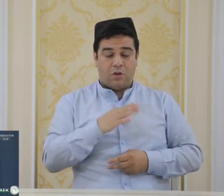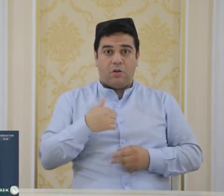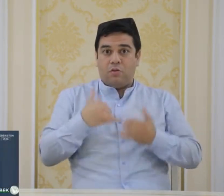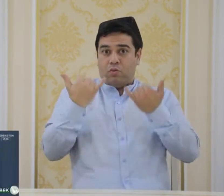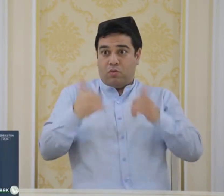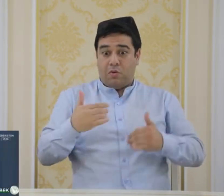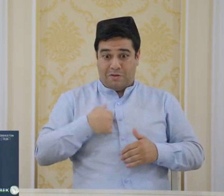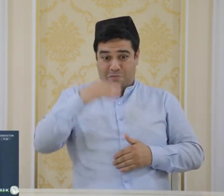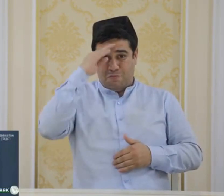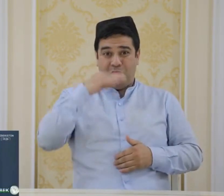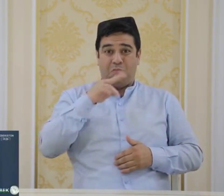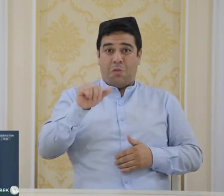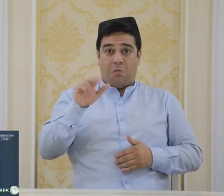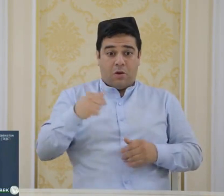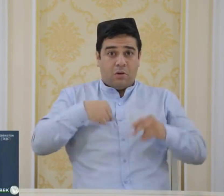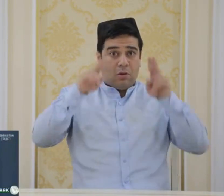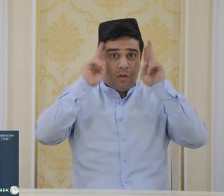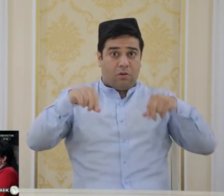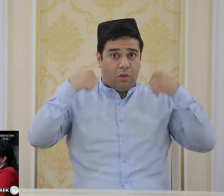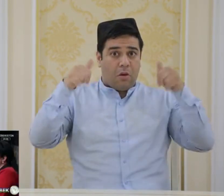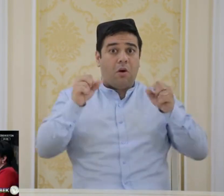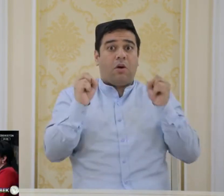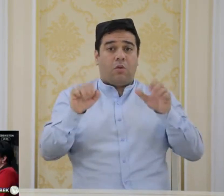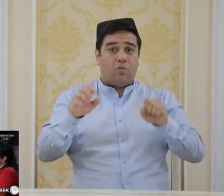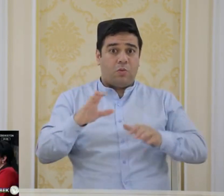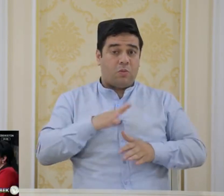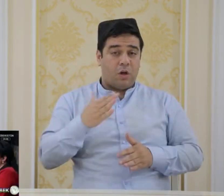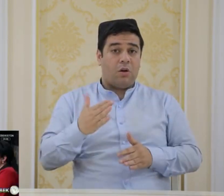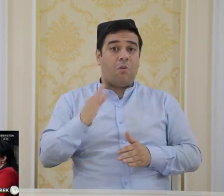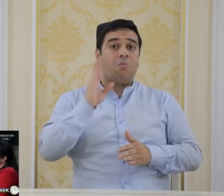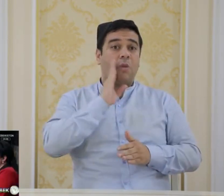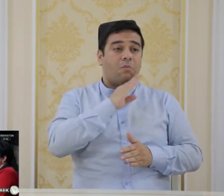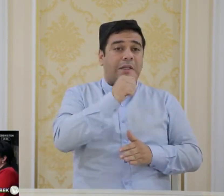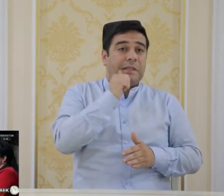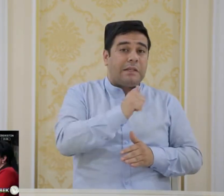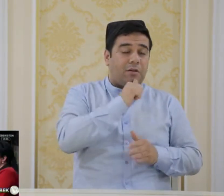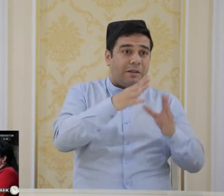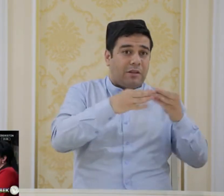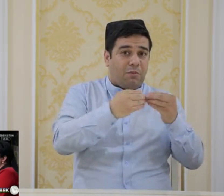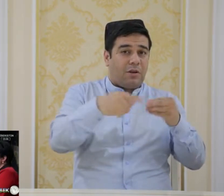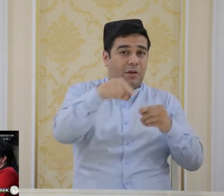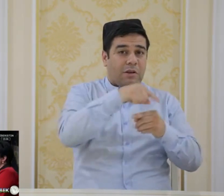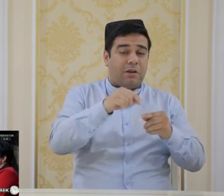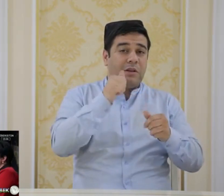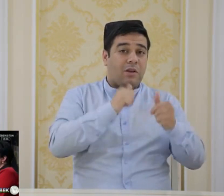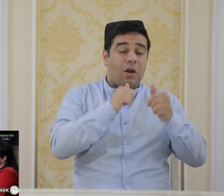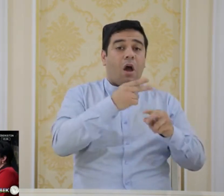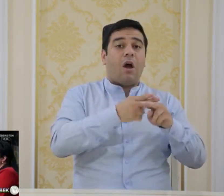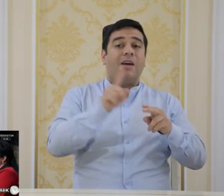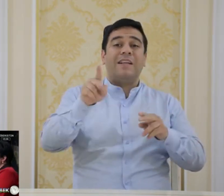men qanday bu holat? Ota bexabar, o'g'li ota bexabar, ona yashiryapti. Bu